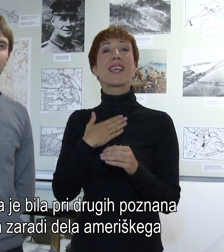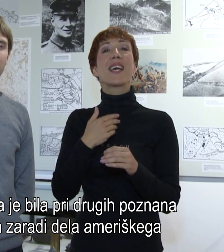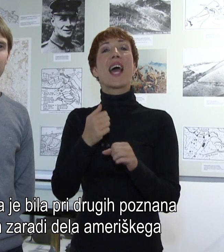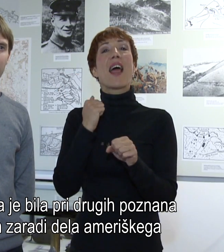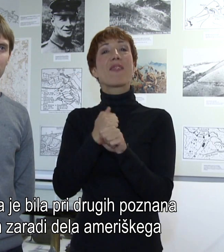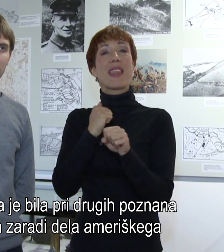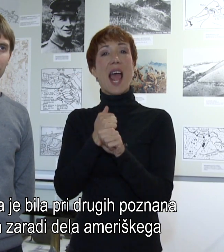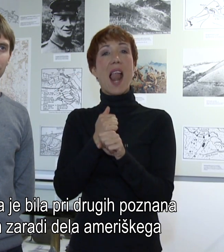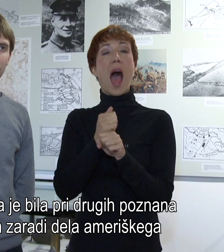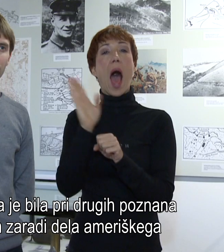Ernesta Hemingwaya,